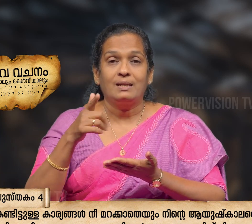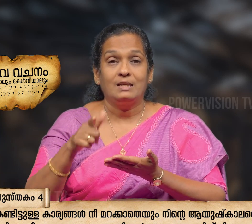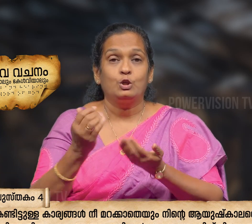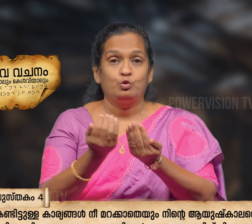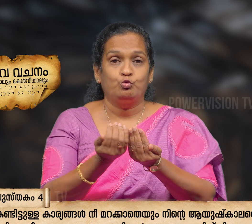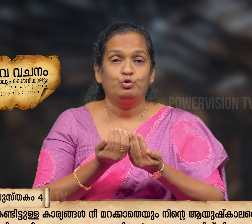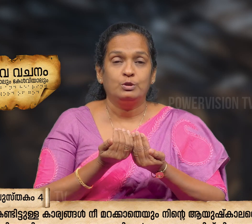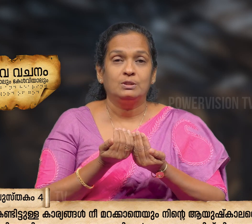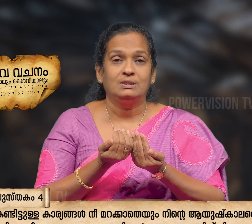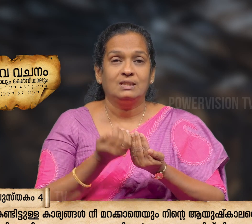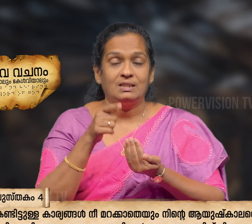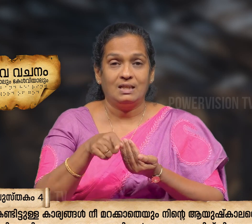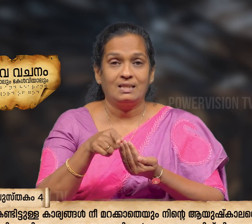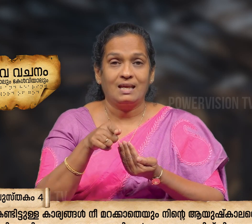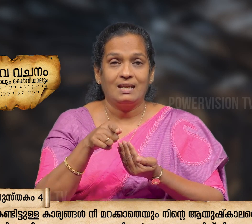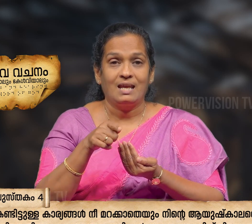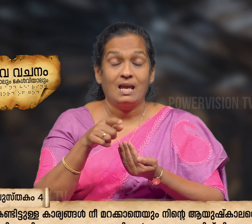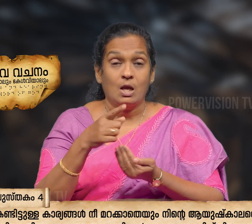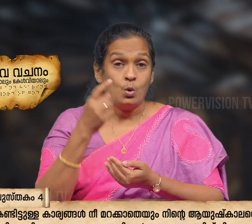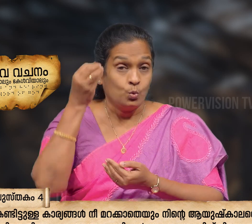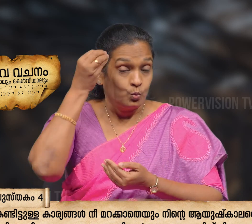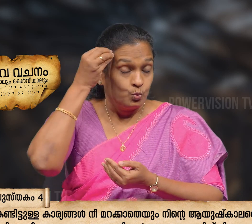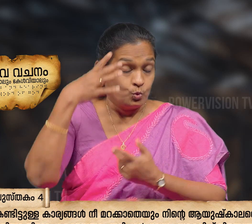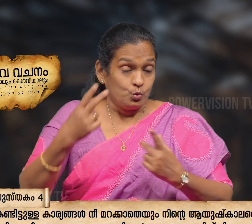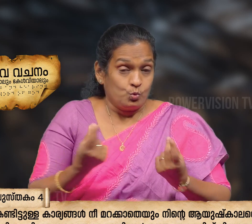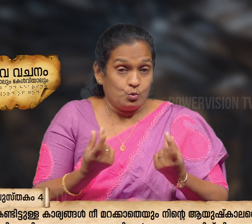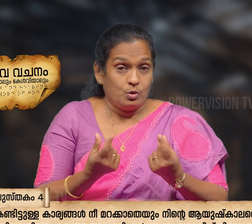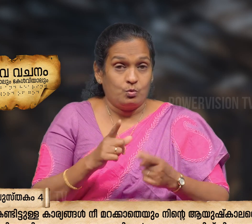സൂക്ഷിച്ച് നിന്നെ തന്നെ ജാഗ്രതയോടെ കാത്തുകൊള്ളുക.